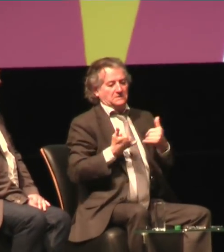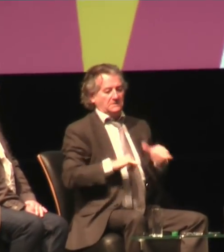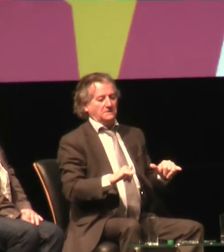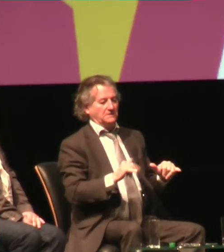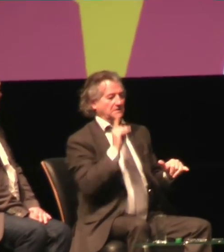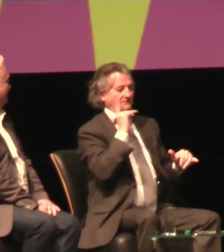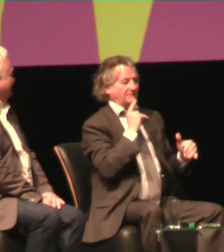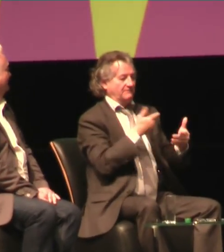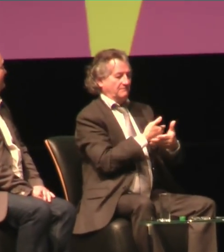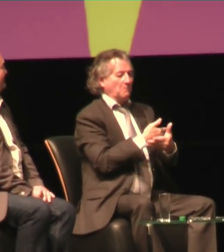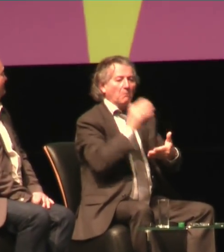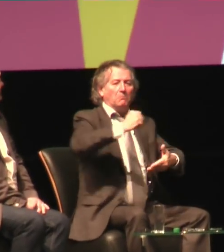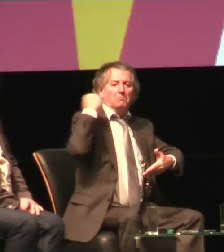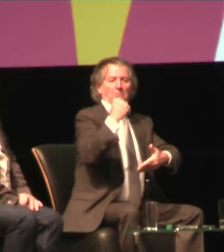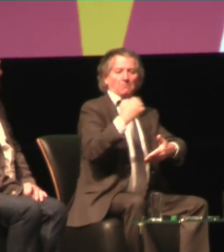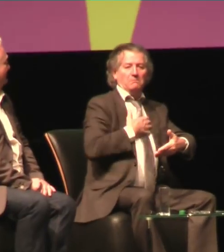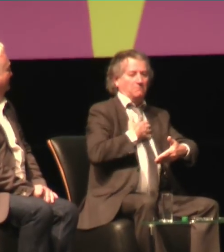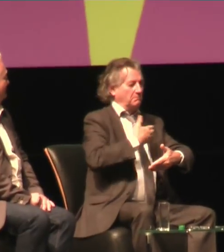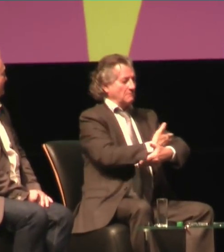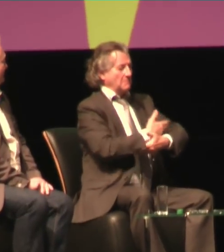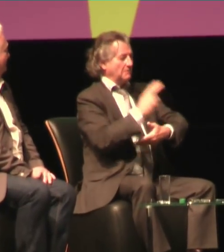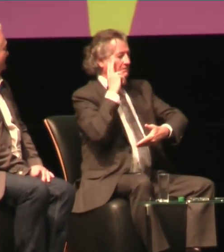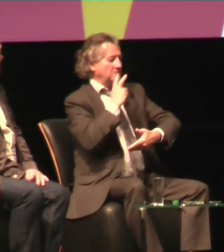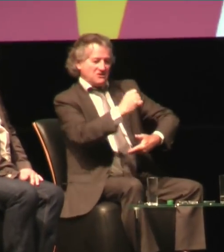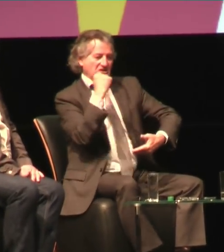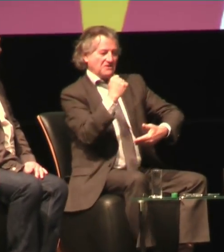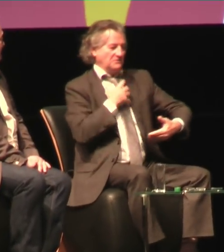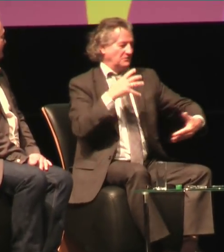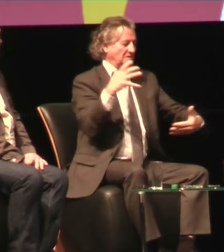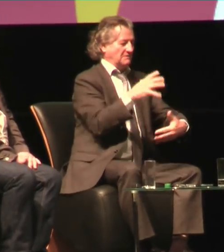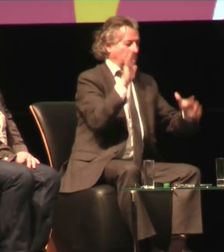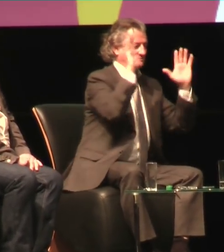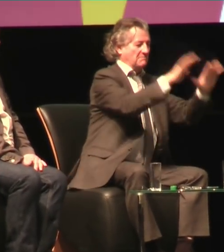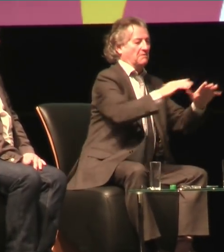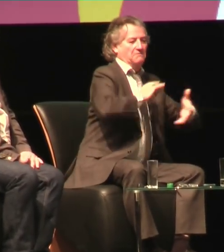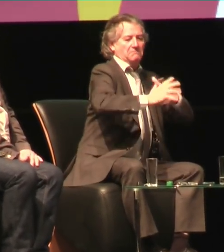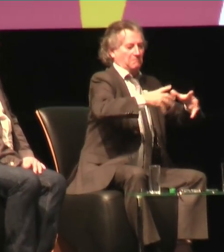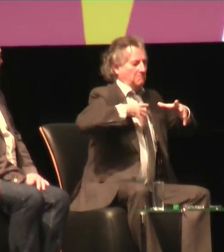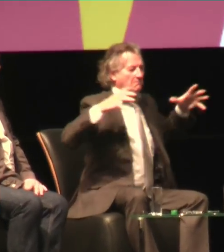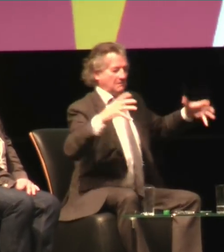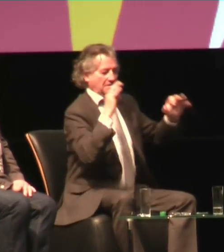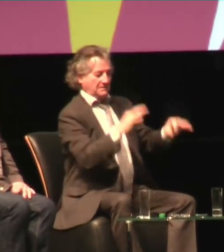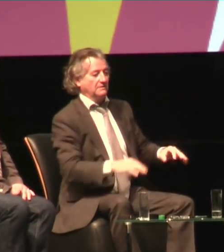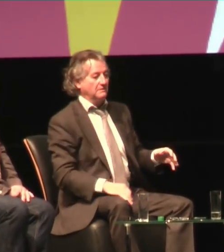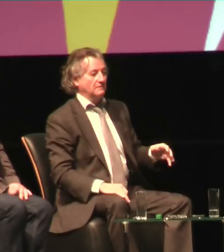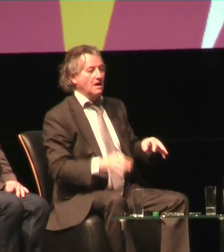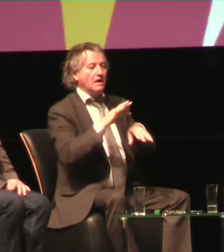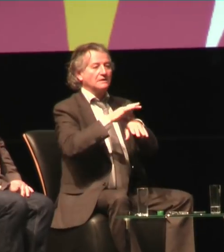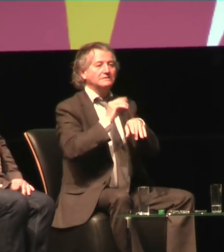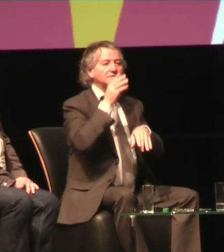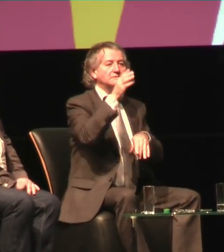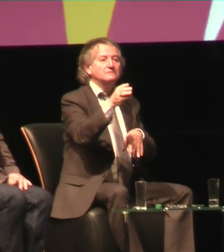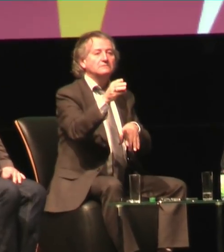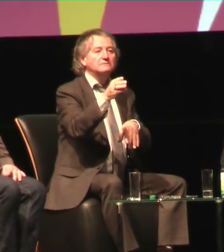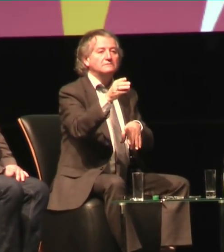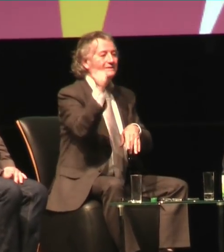Eltern zu tun haben, die eben ein hörbehindertes Kind bekommen. Und ich denke auch, wir sollten wegkommen von dieser Stigmatisierung,